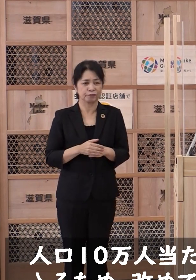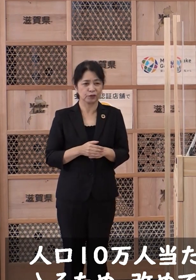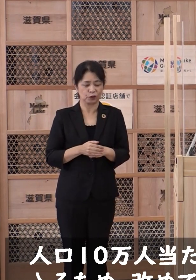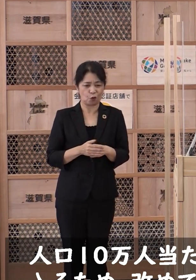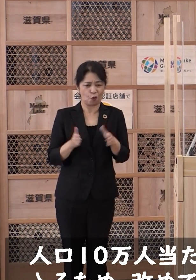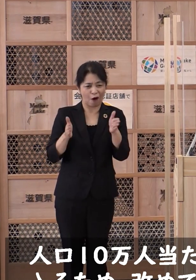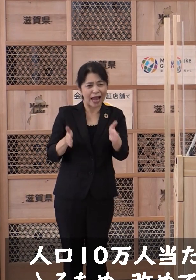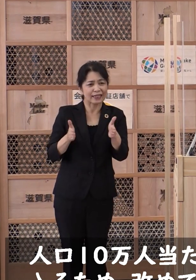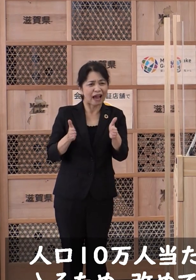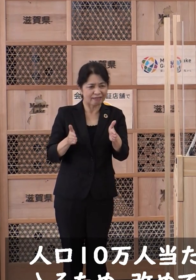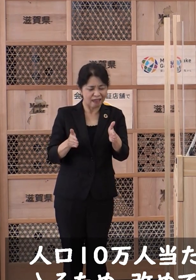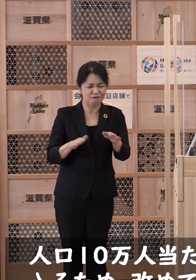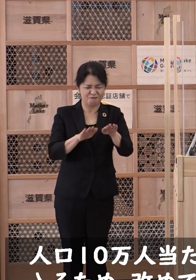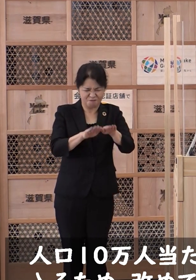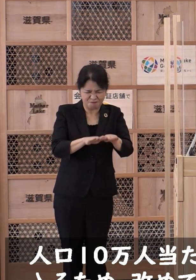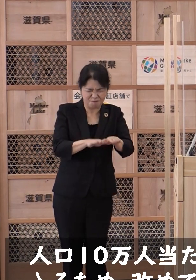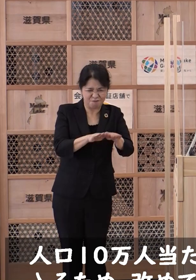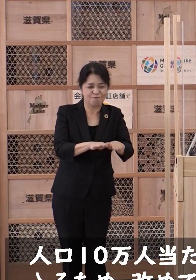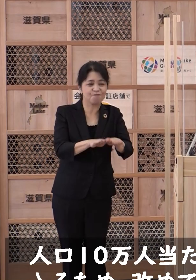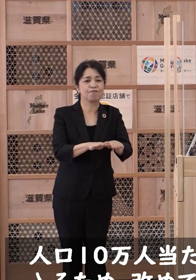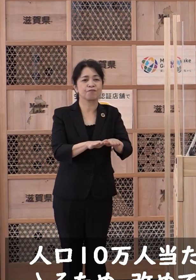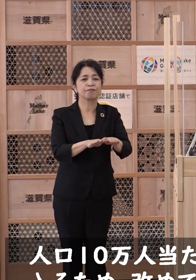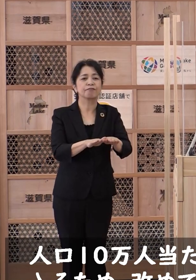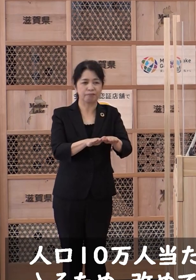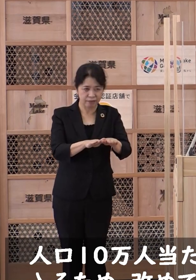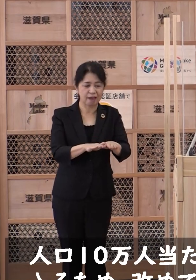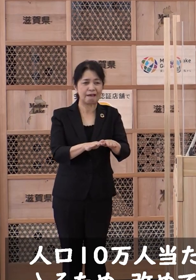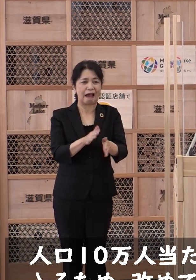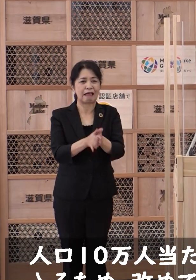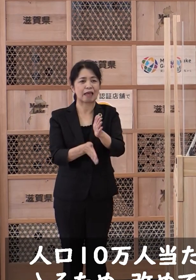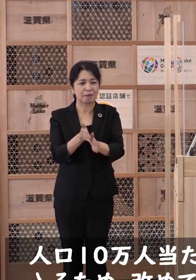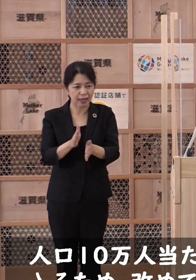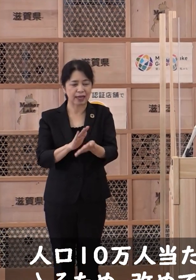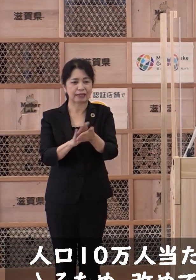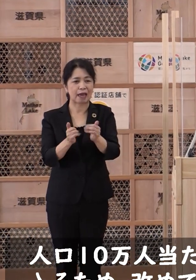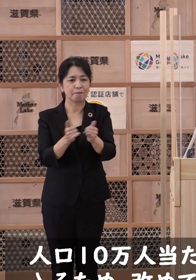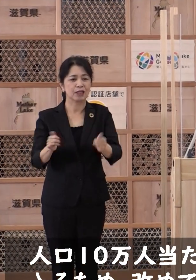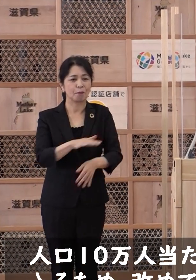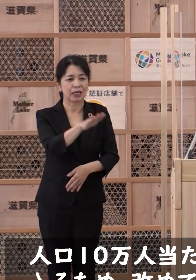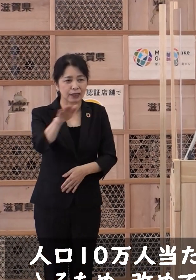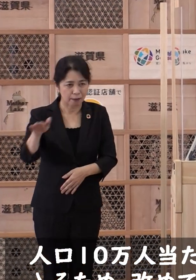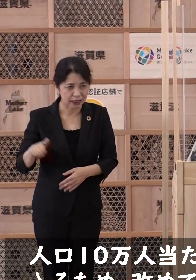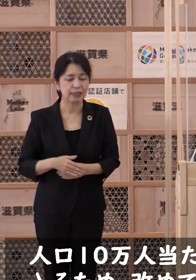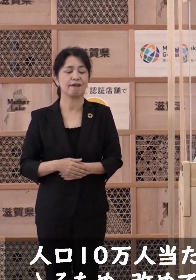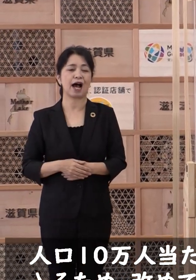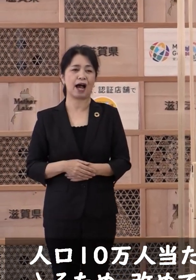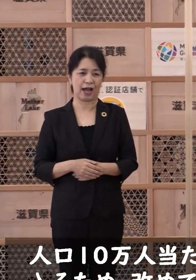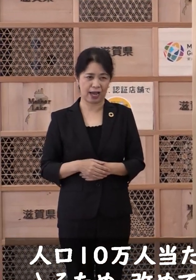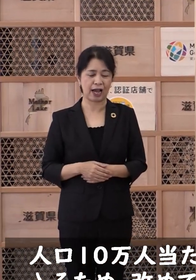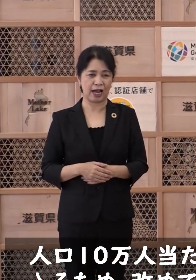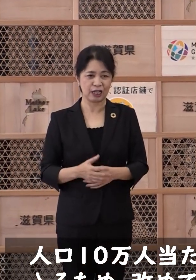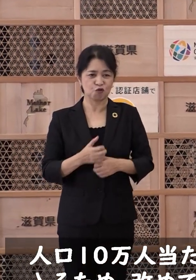で踏みとどまれるように、改めて県民の皆様方には